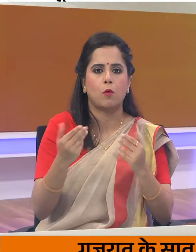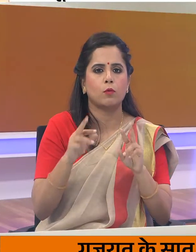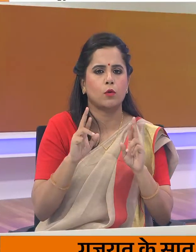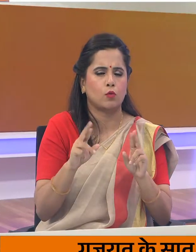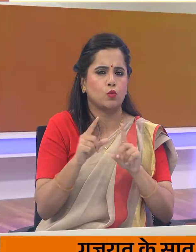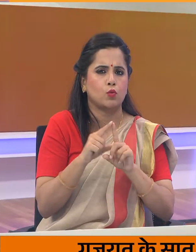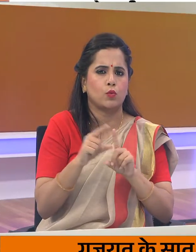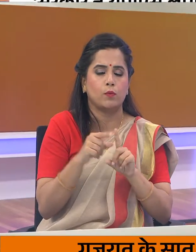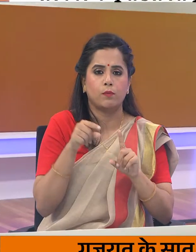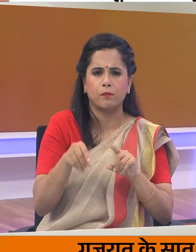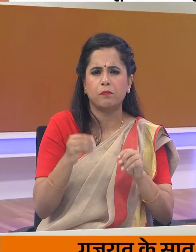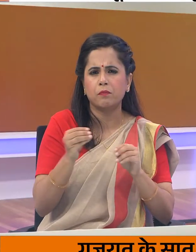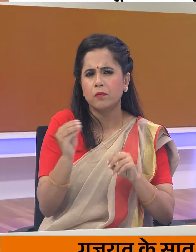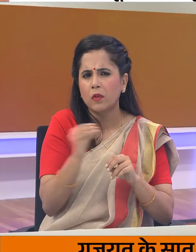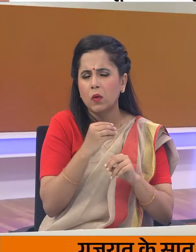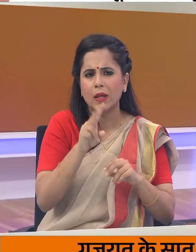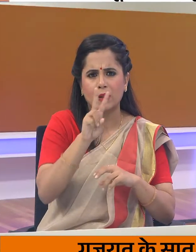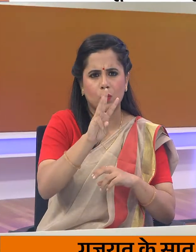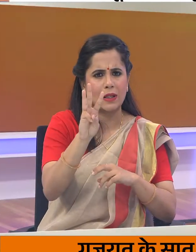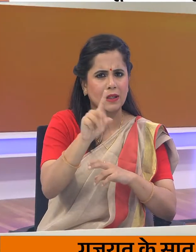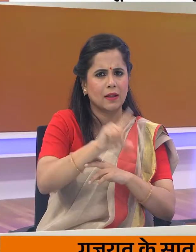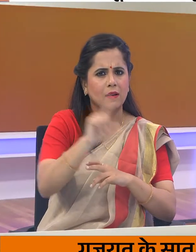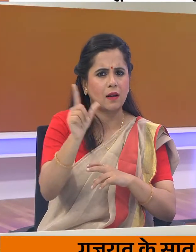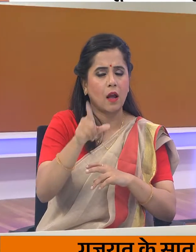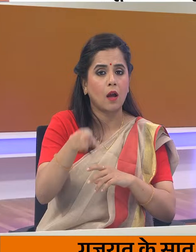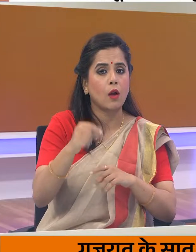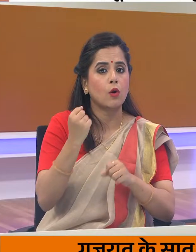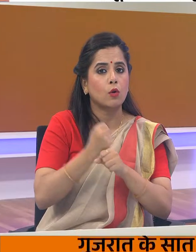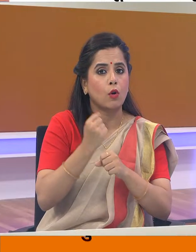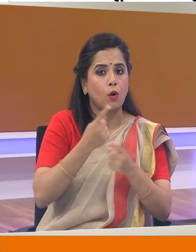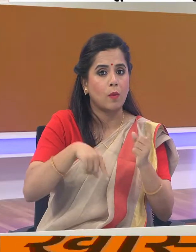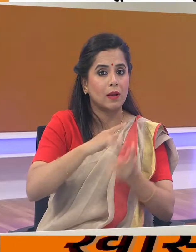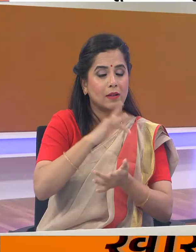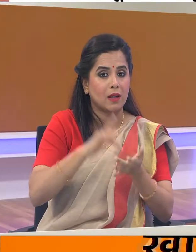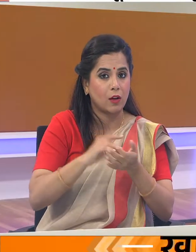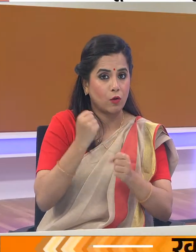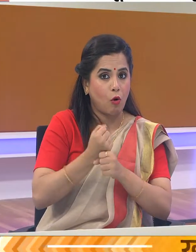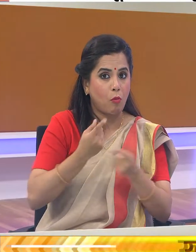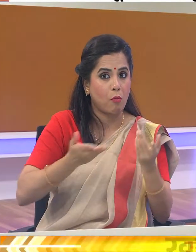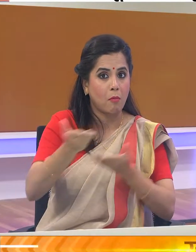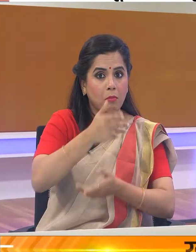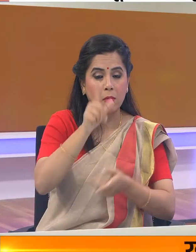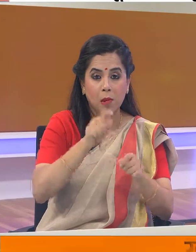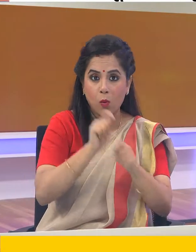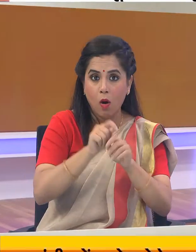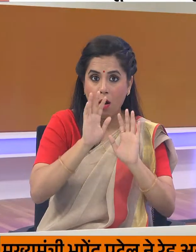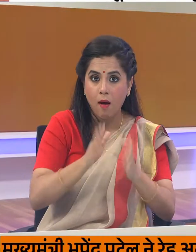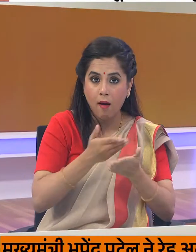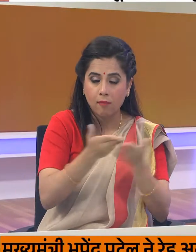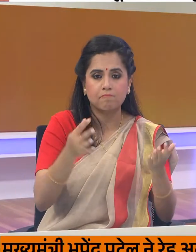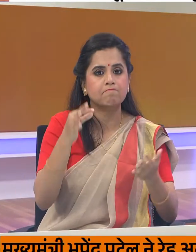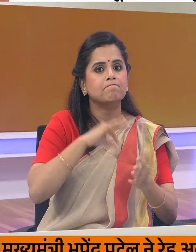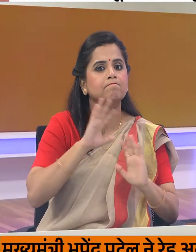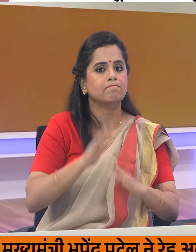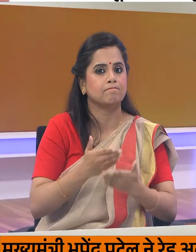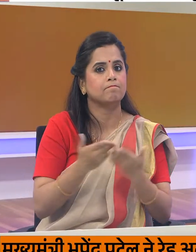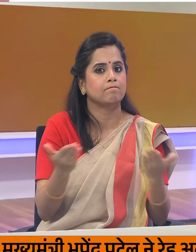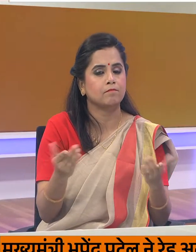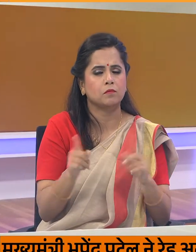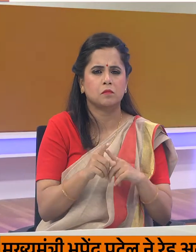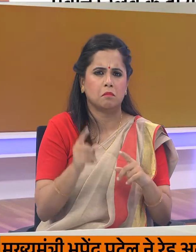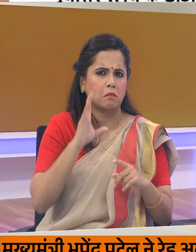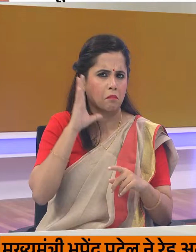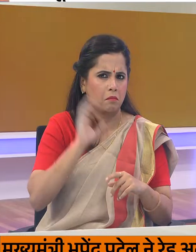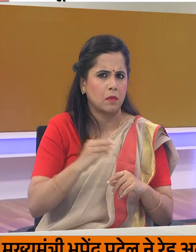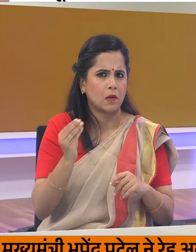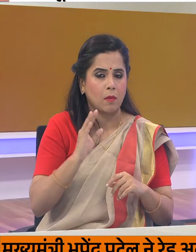इससे तकरीबन 23 लाख जो सरकारी सेंट्रल गवर्नमेंट के कर्मचारी हैं उनको फ़ायदा होगा। और ऐसा ही सुना जा रहा है